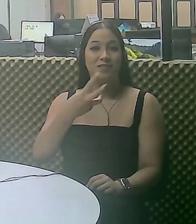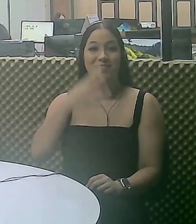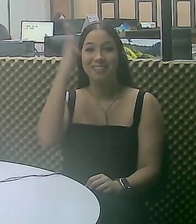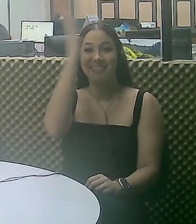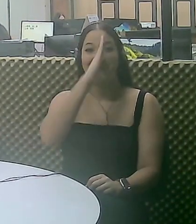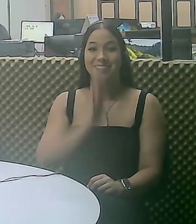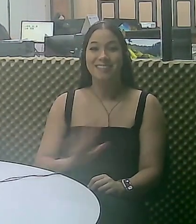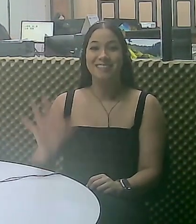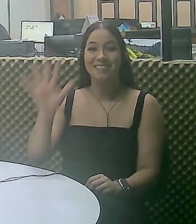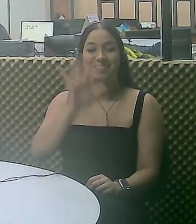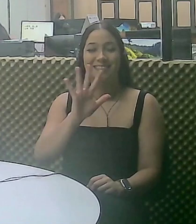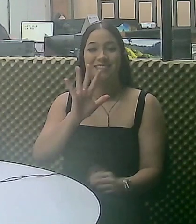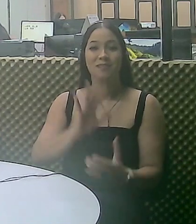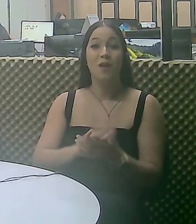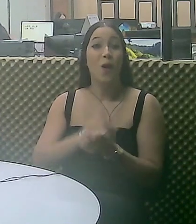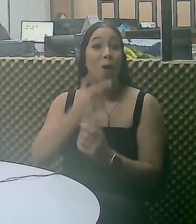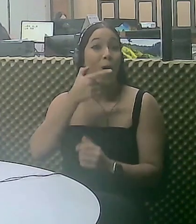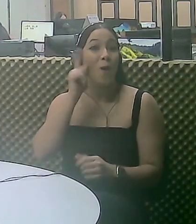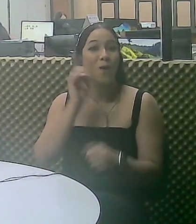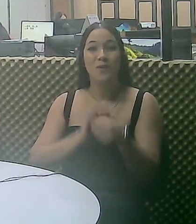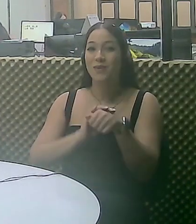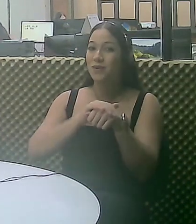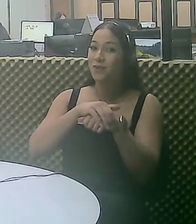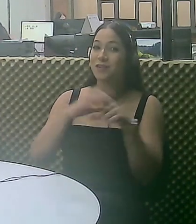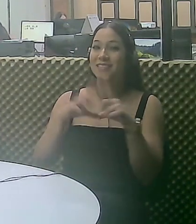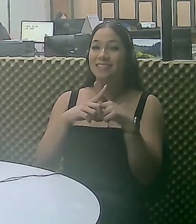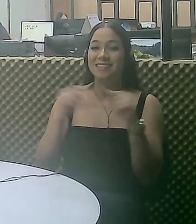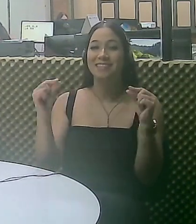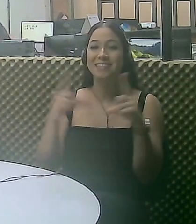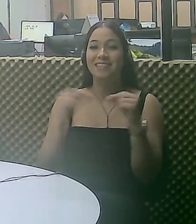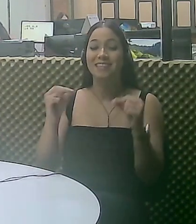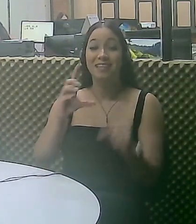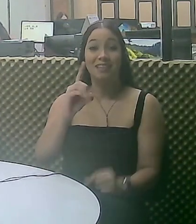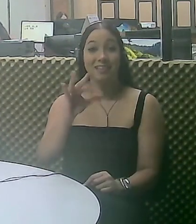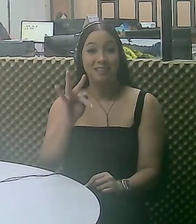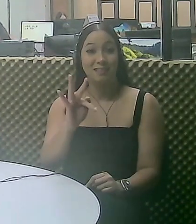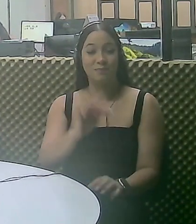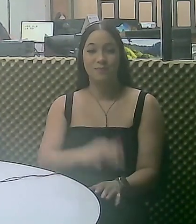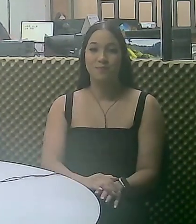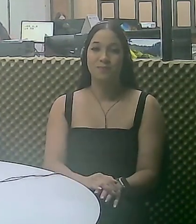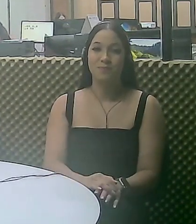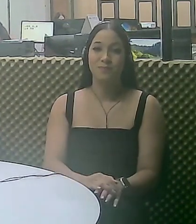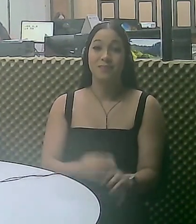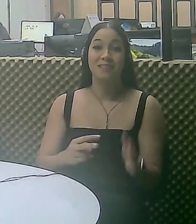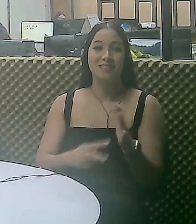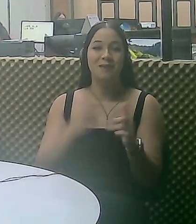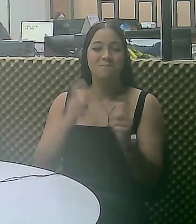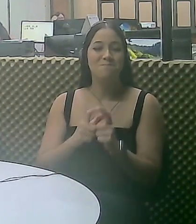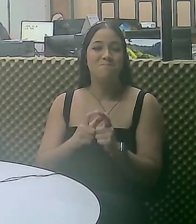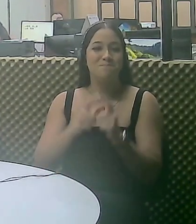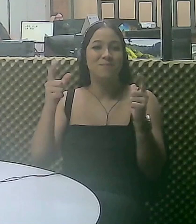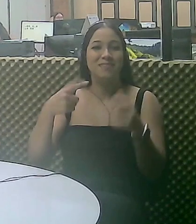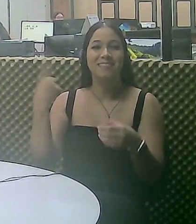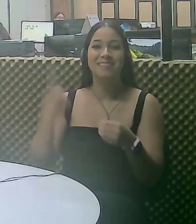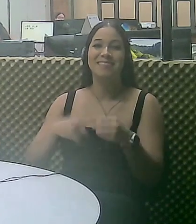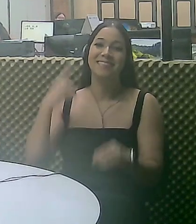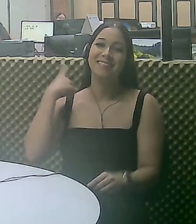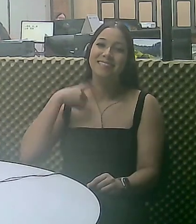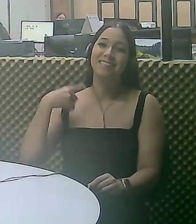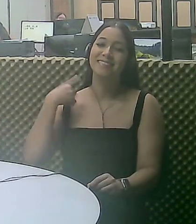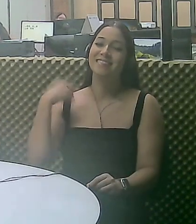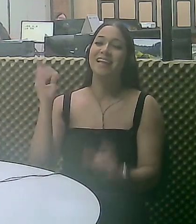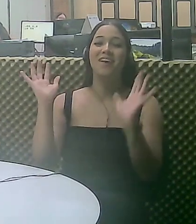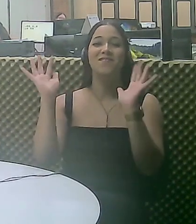nacional, realizado na noite de ontem em Brasília, Distrito Federal. A segunda maior cidade de Minas Gerais